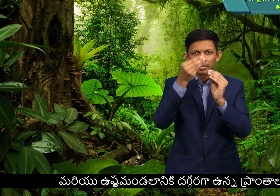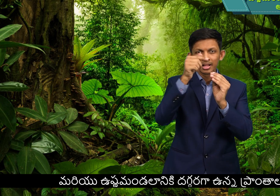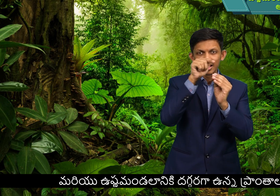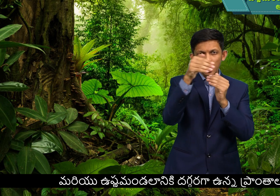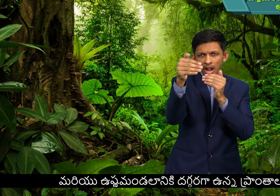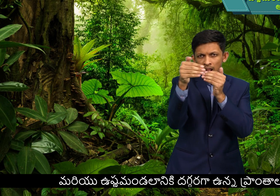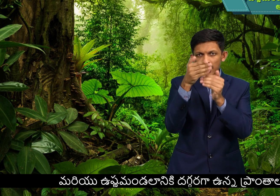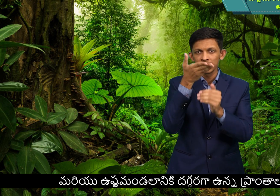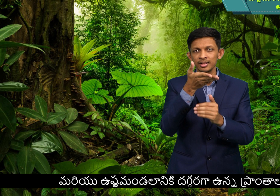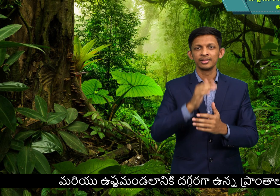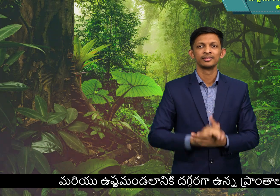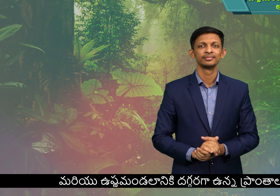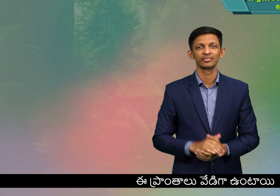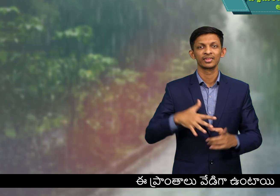కనిపిస్తాయి.